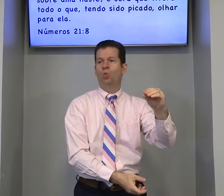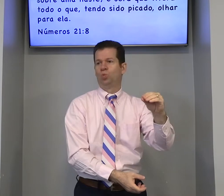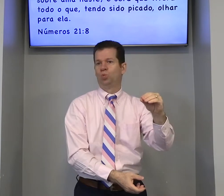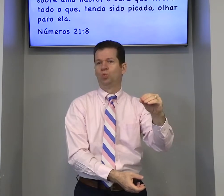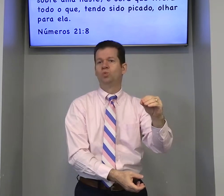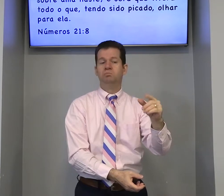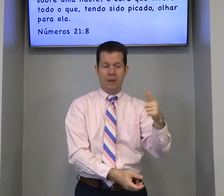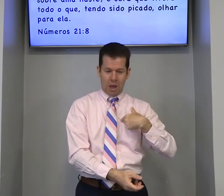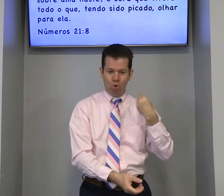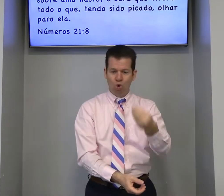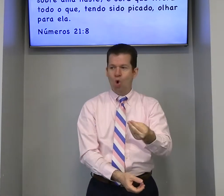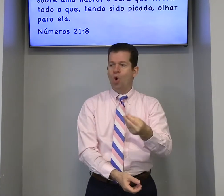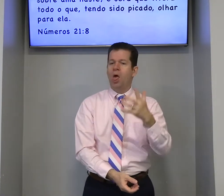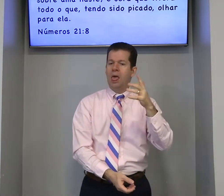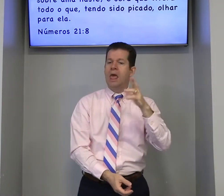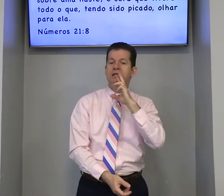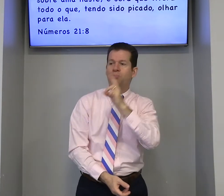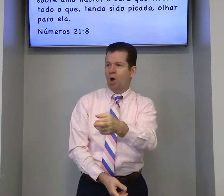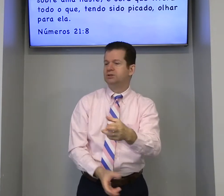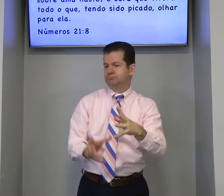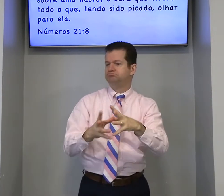Deus dá uma solução.